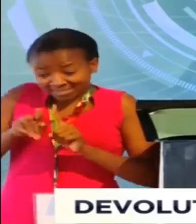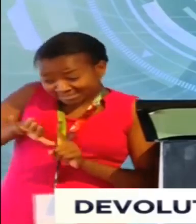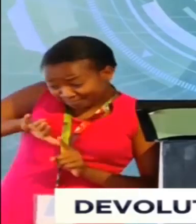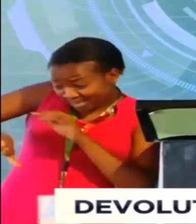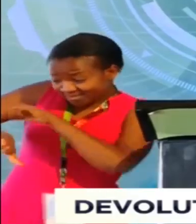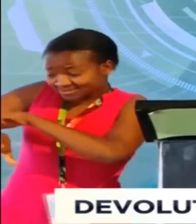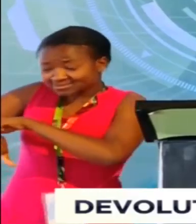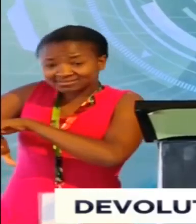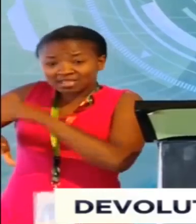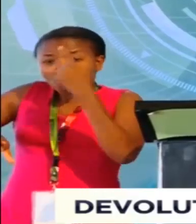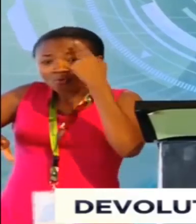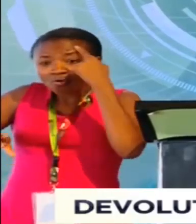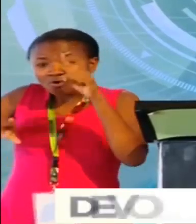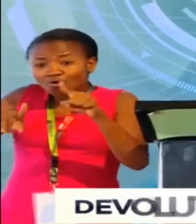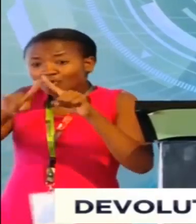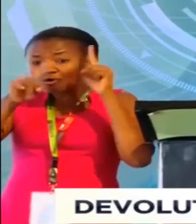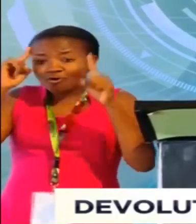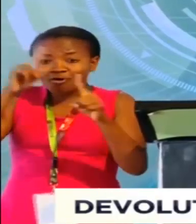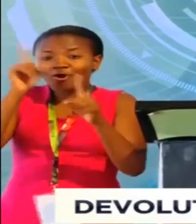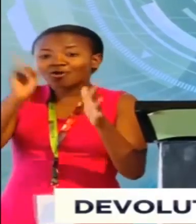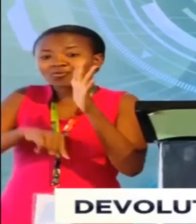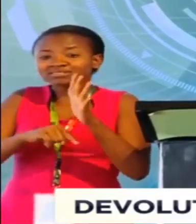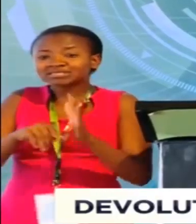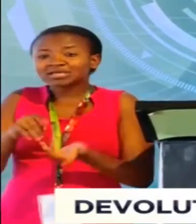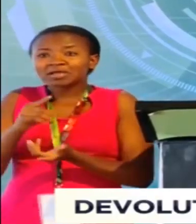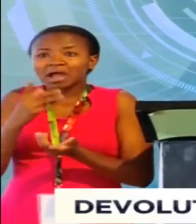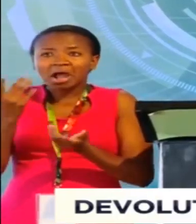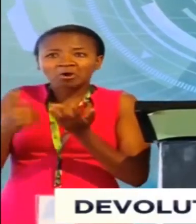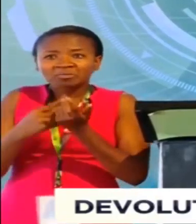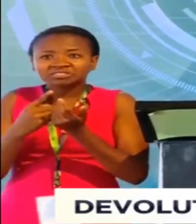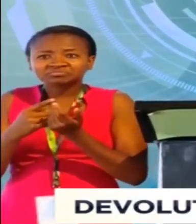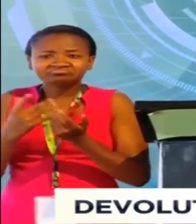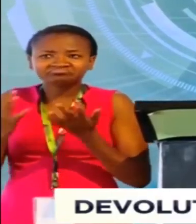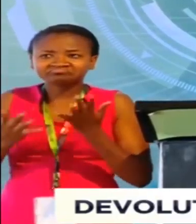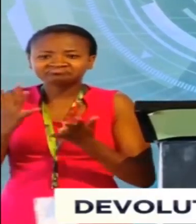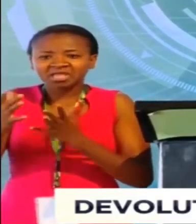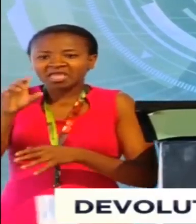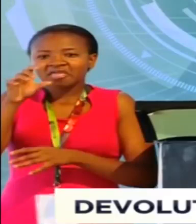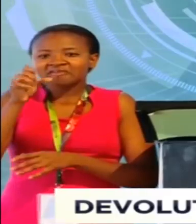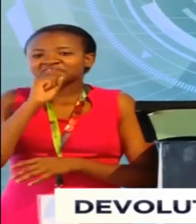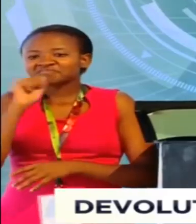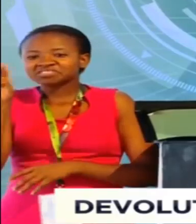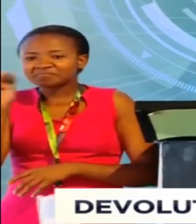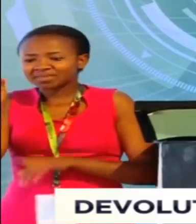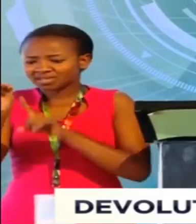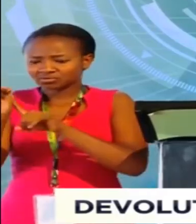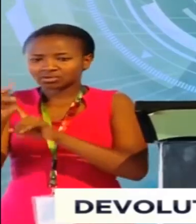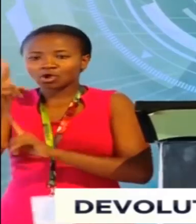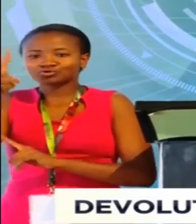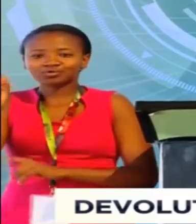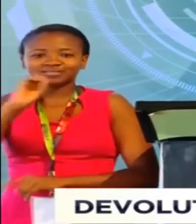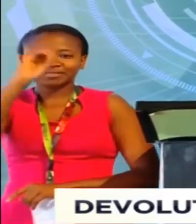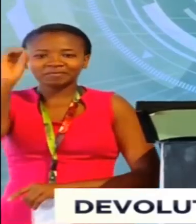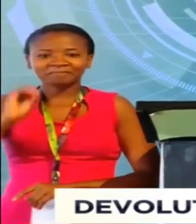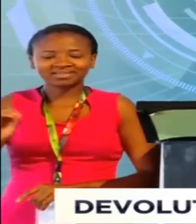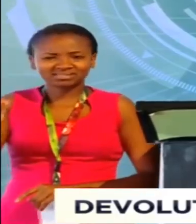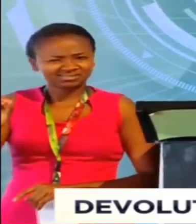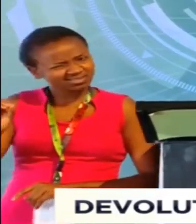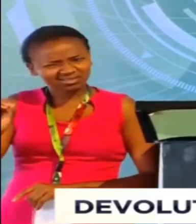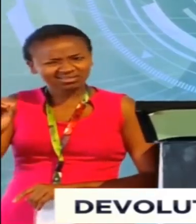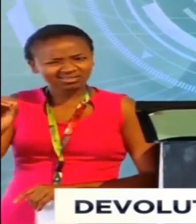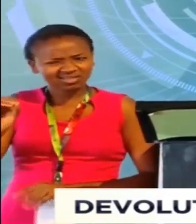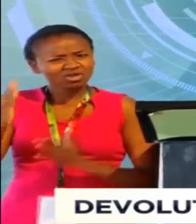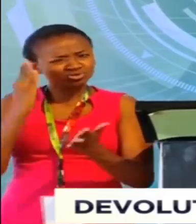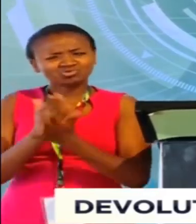imebaki kuhudumia wananchi milioni hiyo nasema karibu 50 million ni 20%. Surely